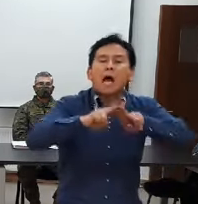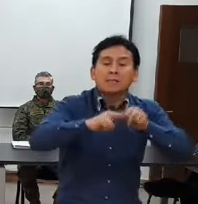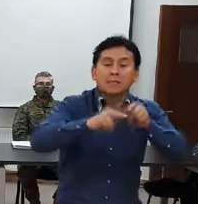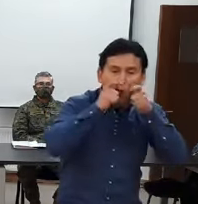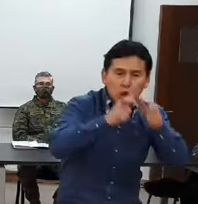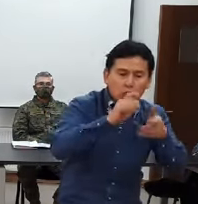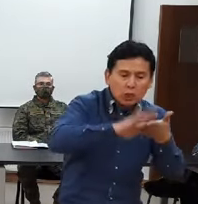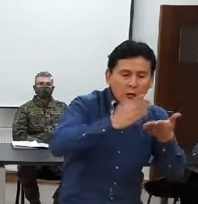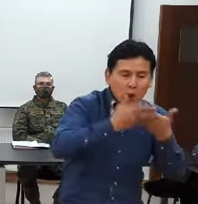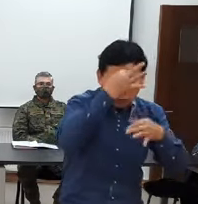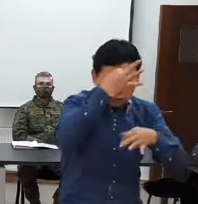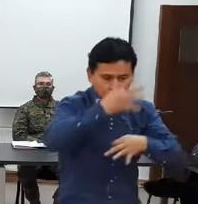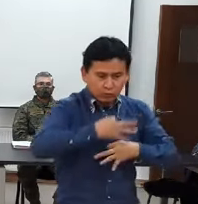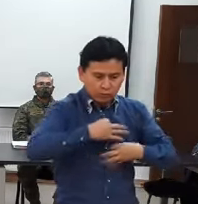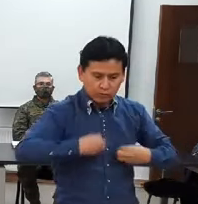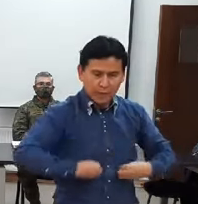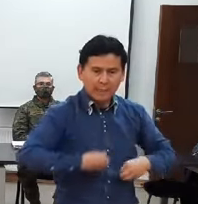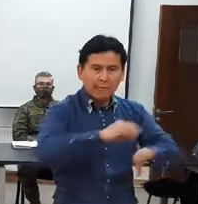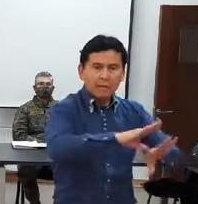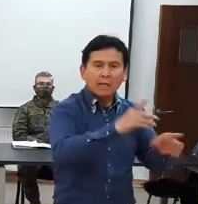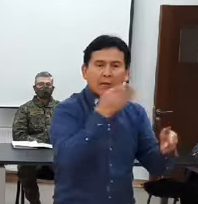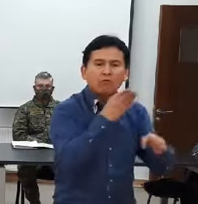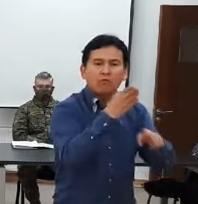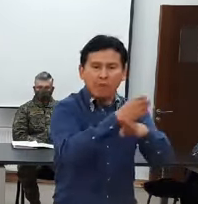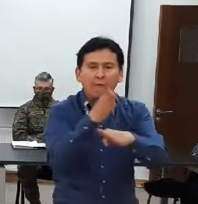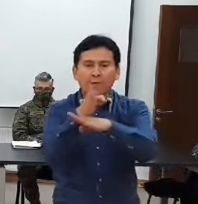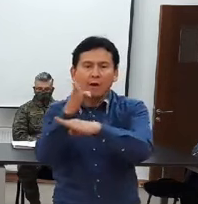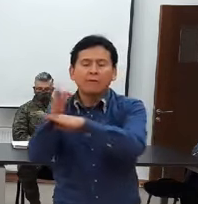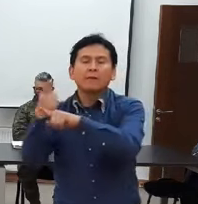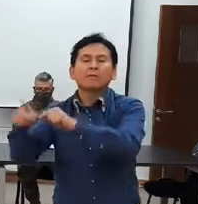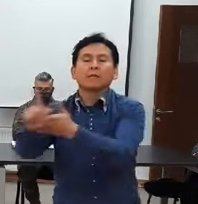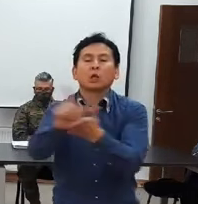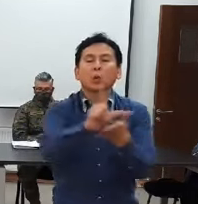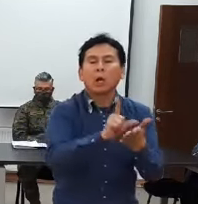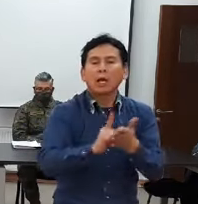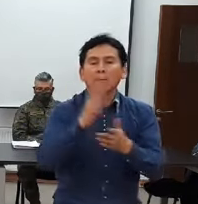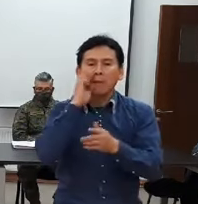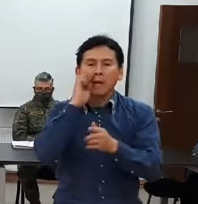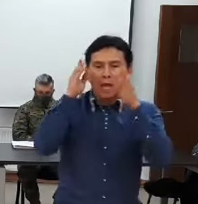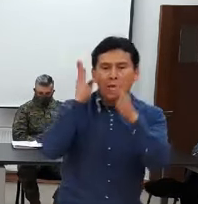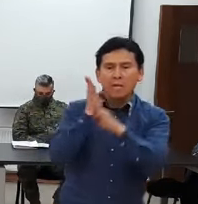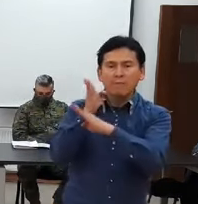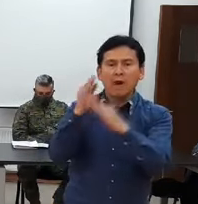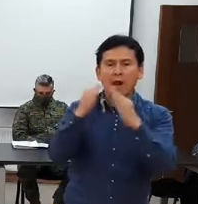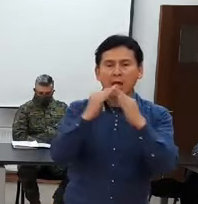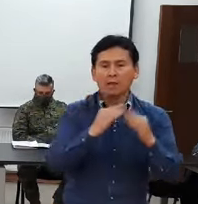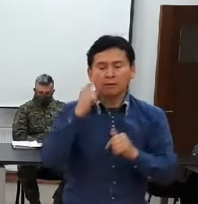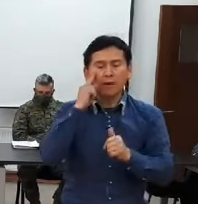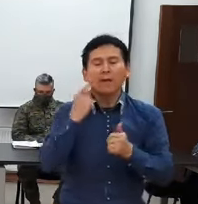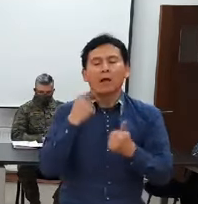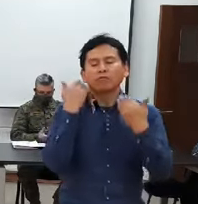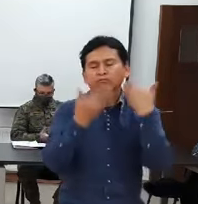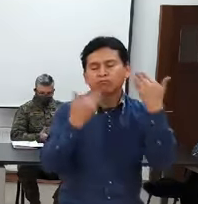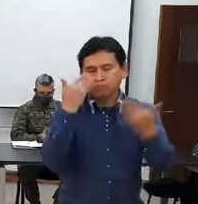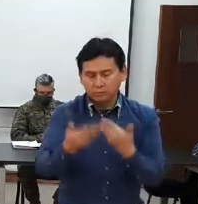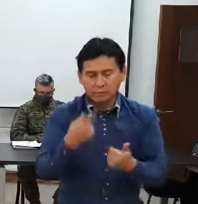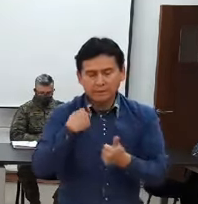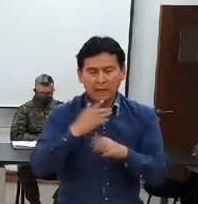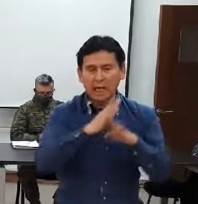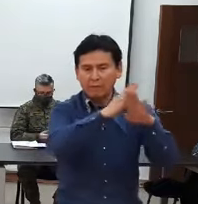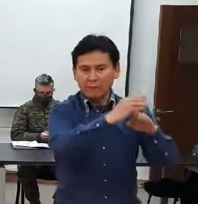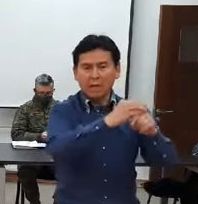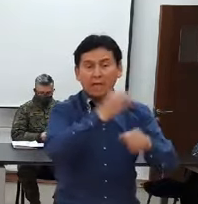médicos, médicos, terapeutas, se desplazan por los diferentes sectores para poder ir a domicilio a entregar estas prestaciones y así evitar